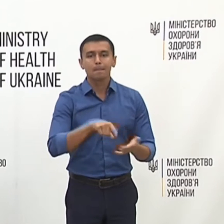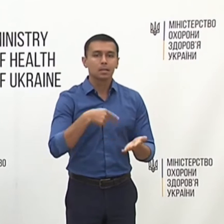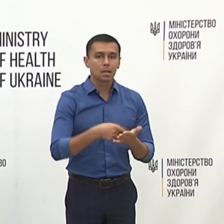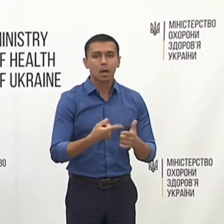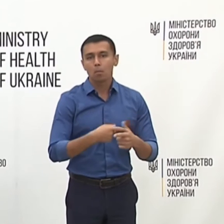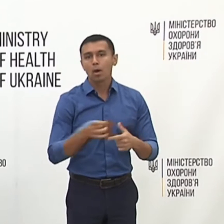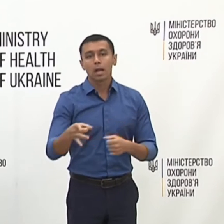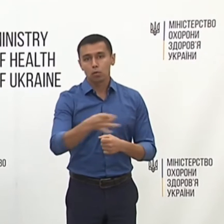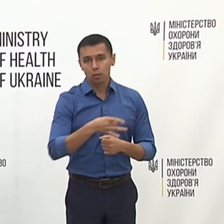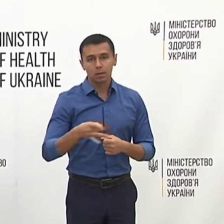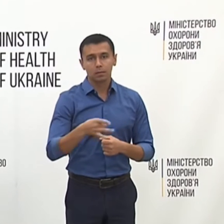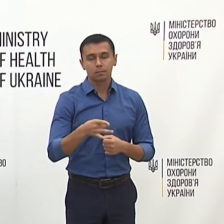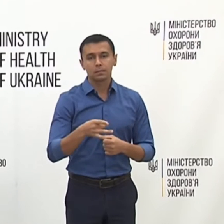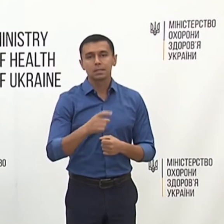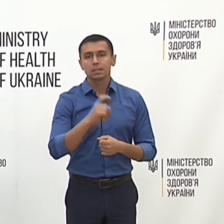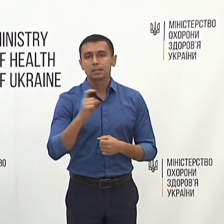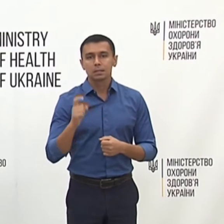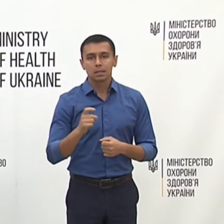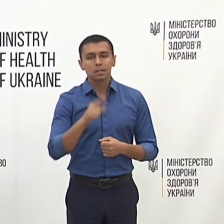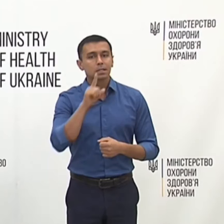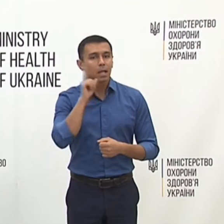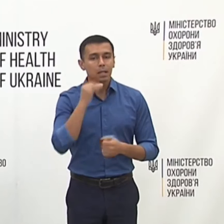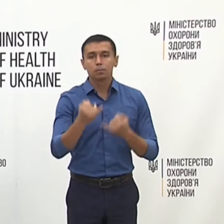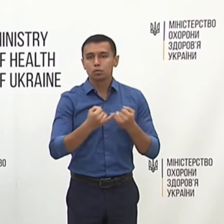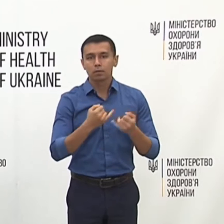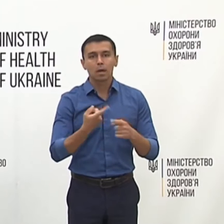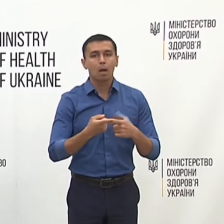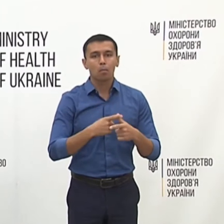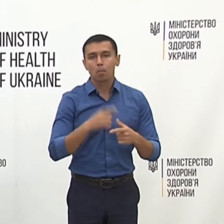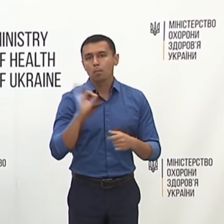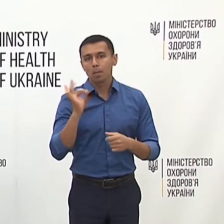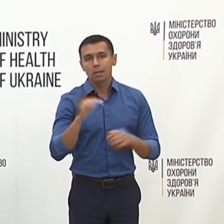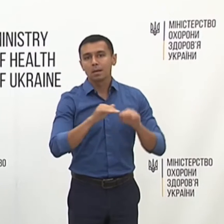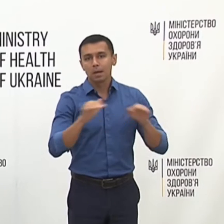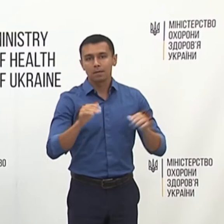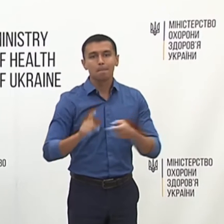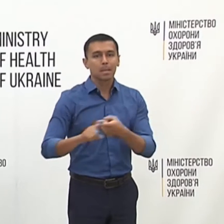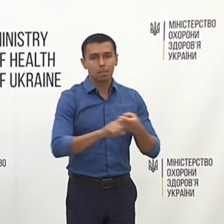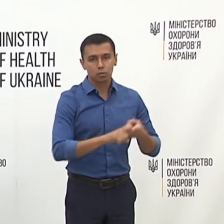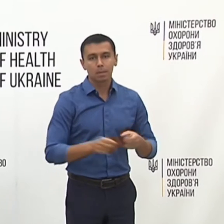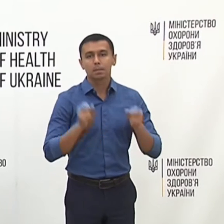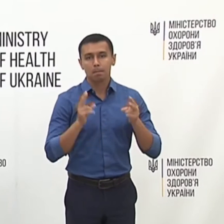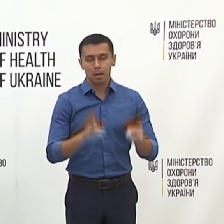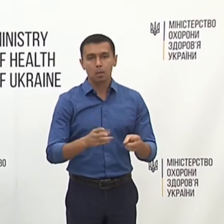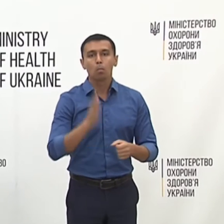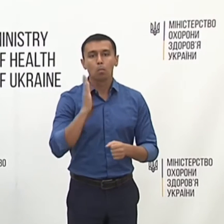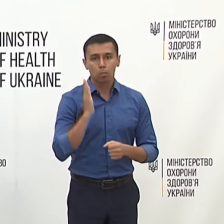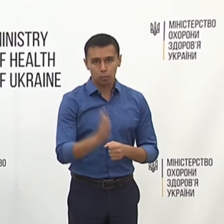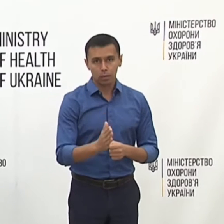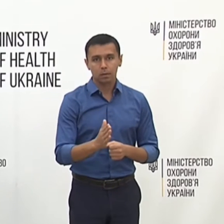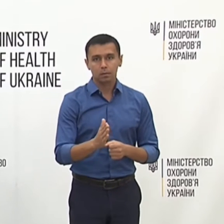або райони, з зеленим, жовтим або помаранчевим рівнем епідемічної небезпеки